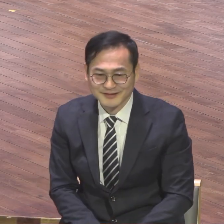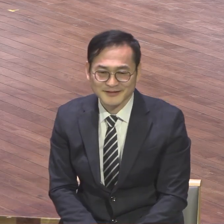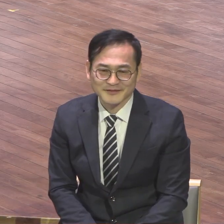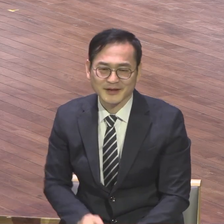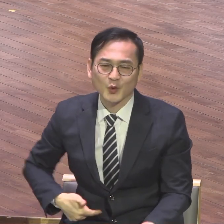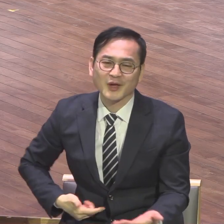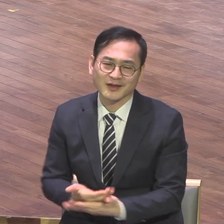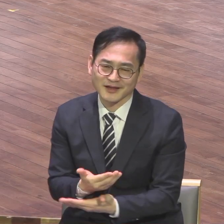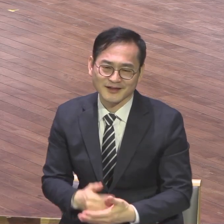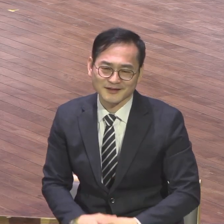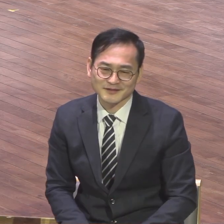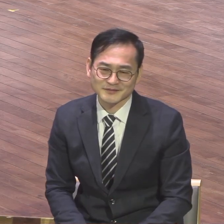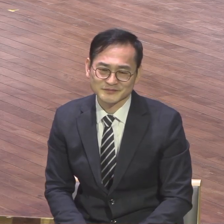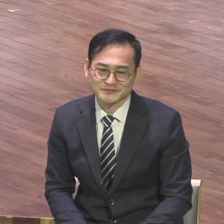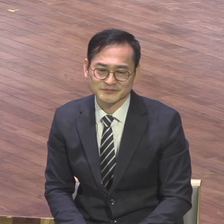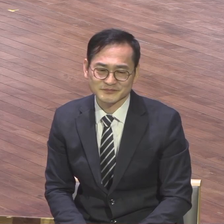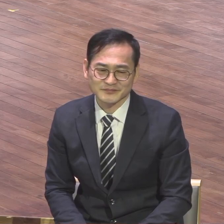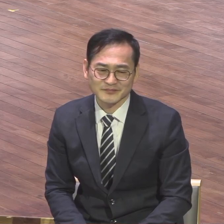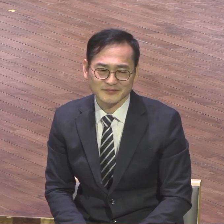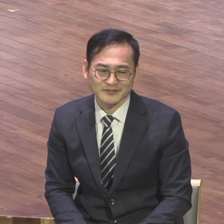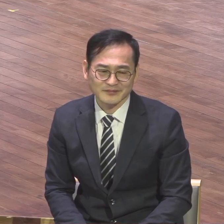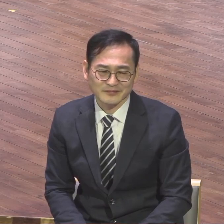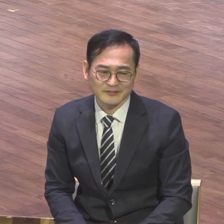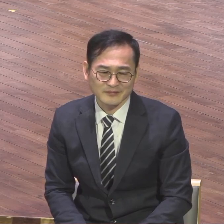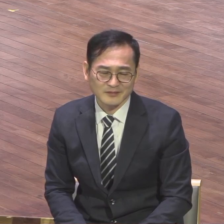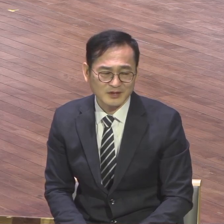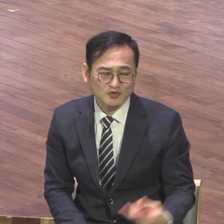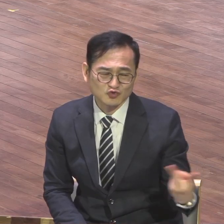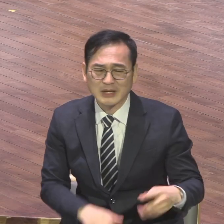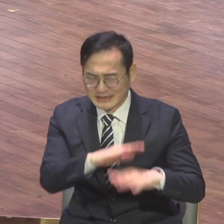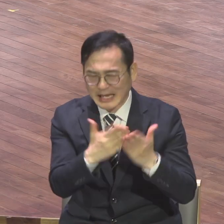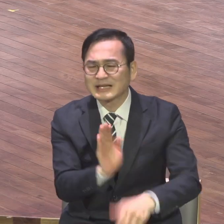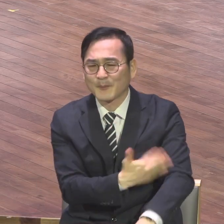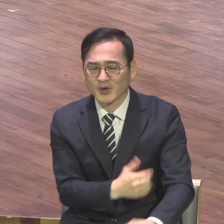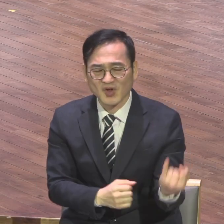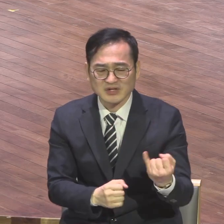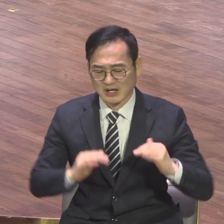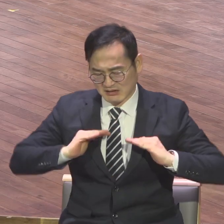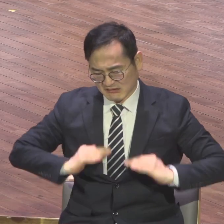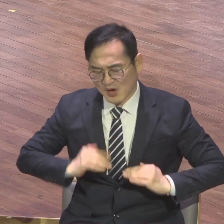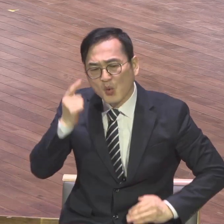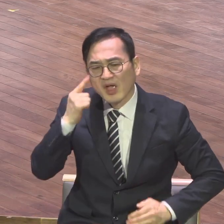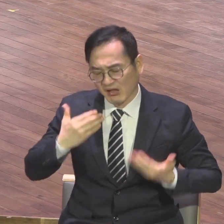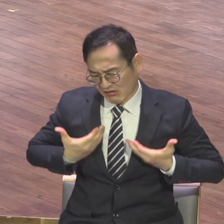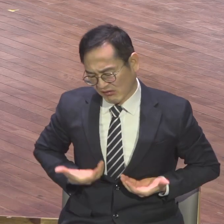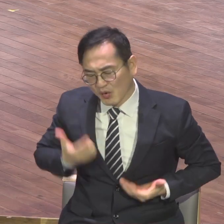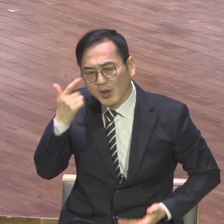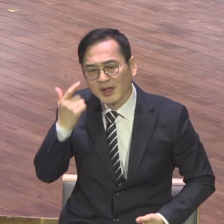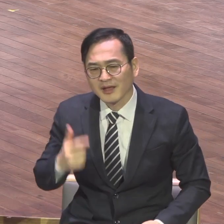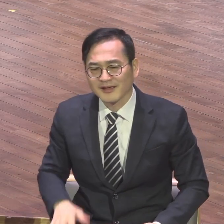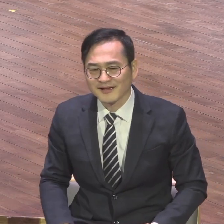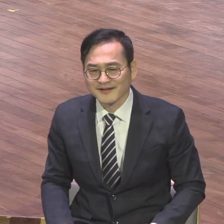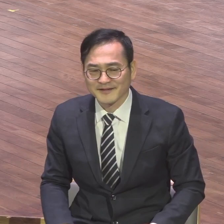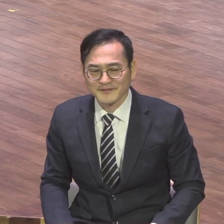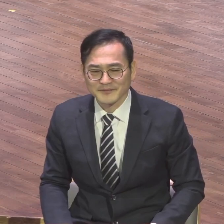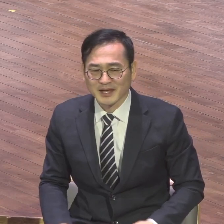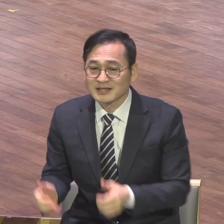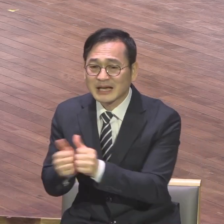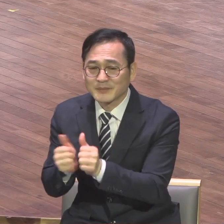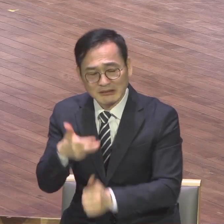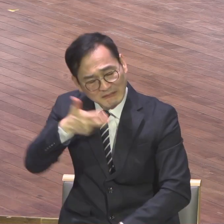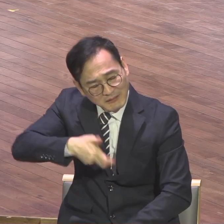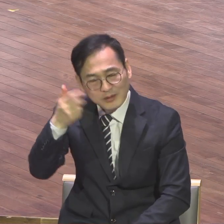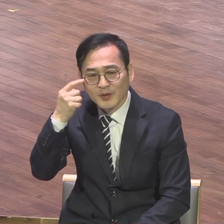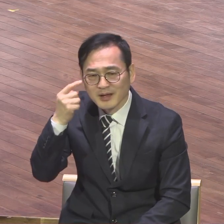상방에 문제 있어요, 그거. 이 세상에 눈만 잘 못 돌려도 죄를 짓는데. 그 죄인